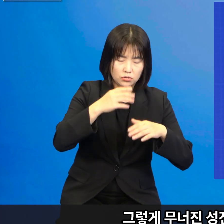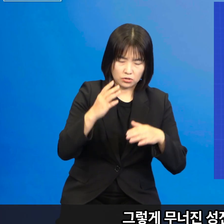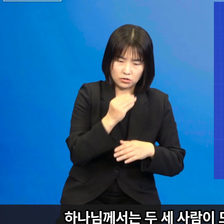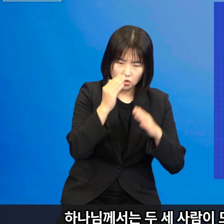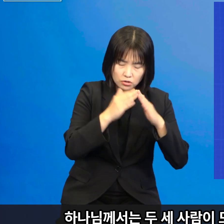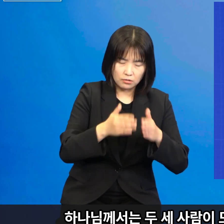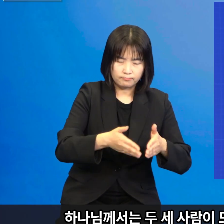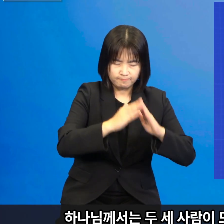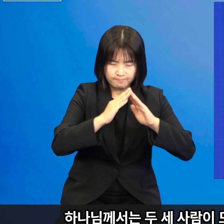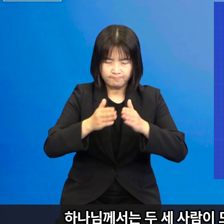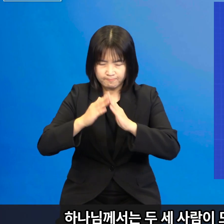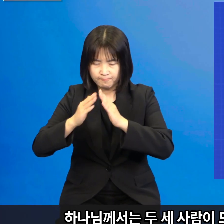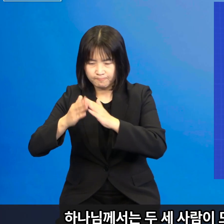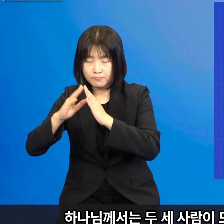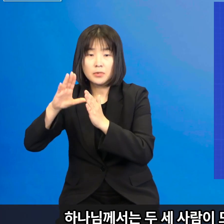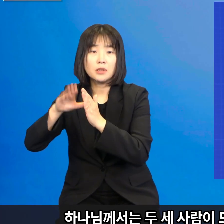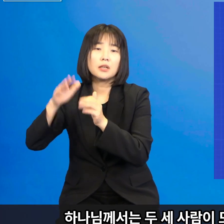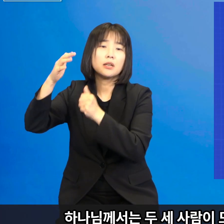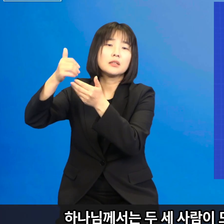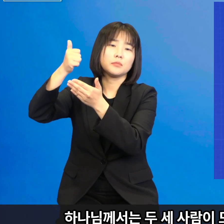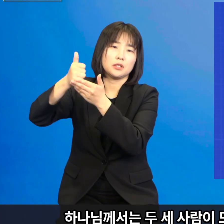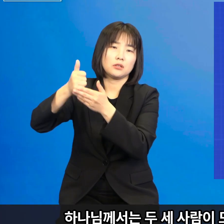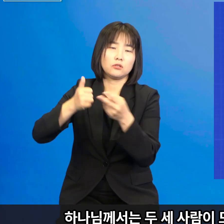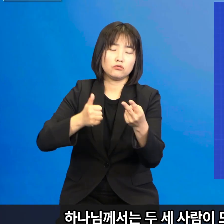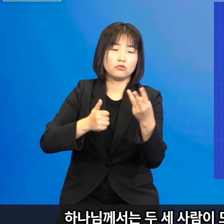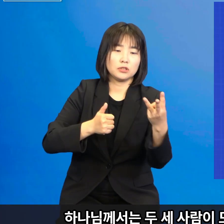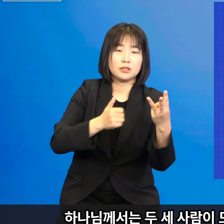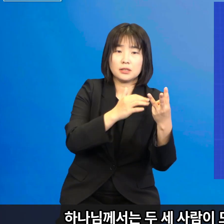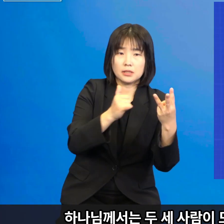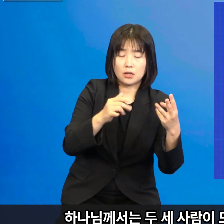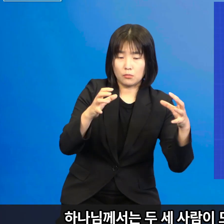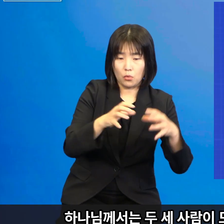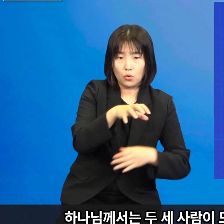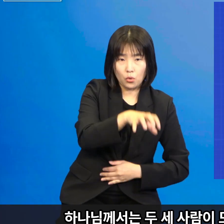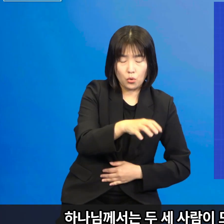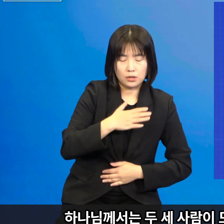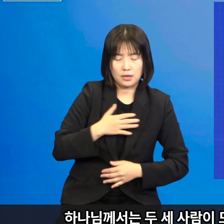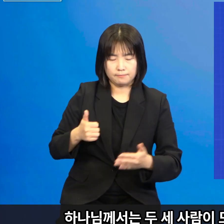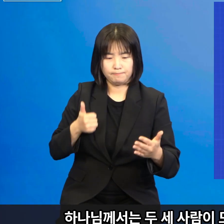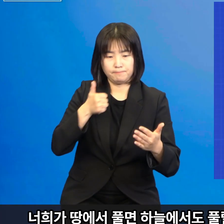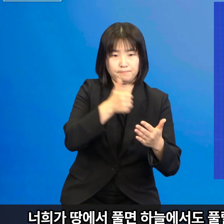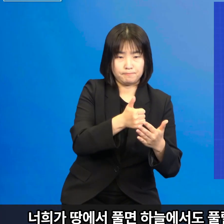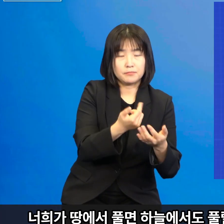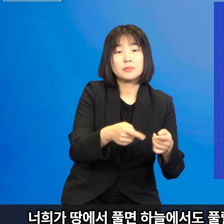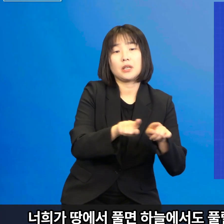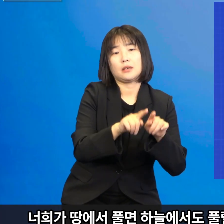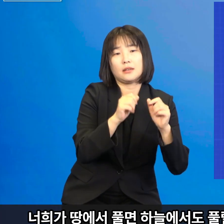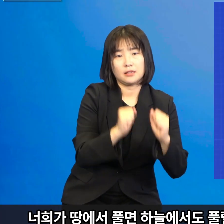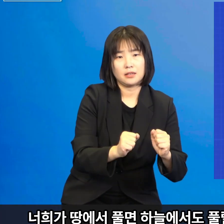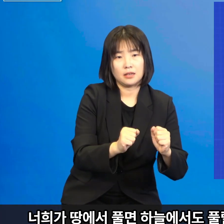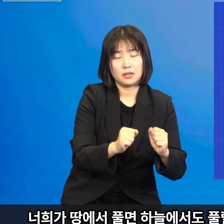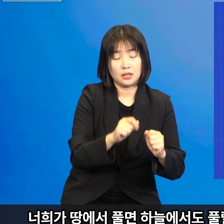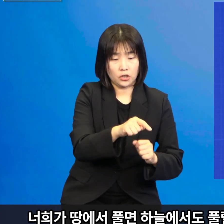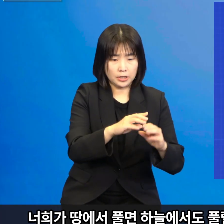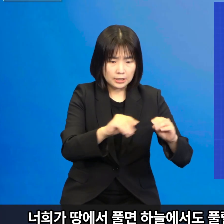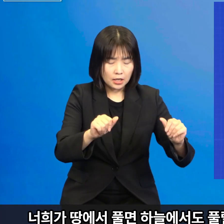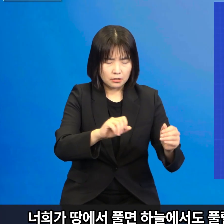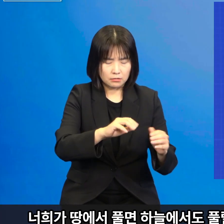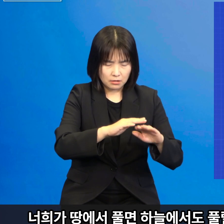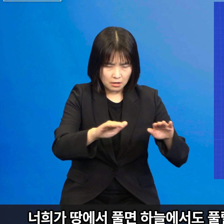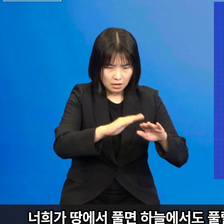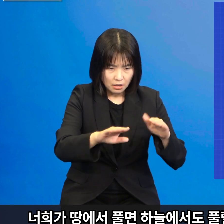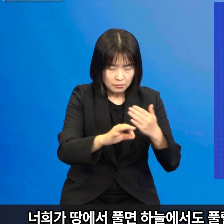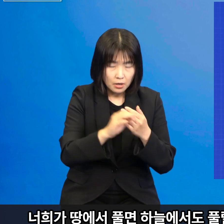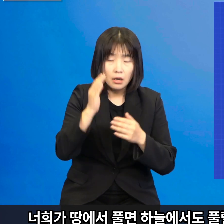때에 하나님께서는 두세 사람이 모인 곳에 내가 함께 있을 거야. 너희가 땅에서 풀면